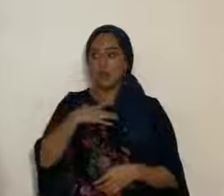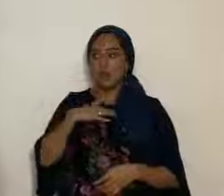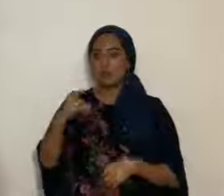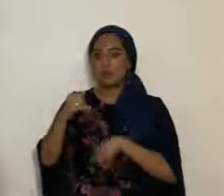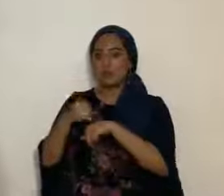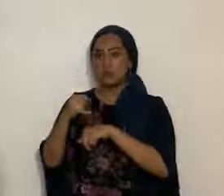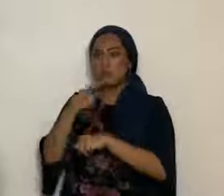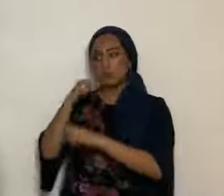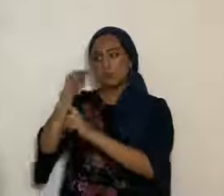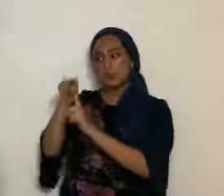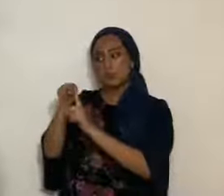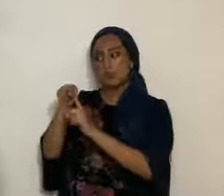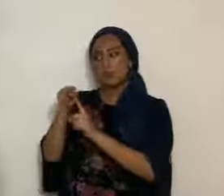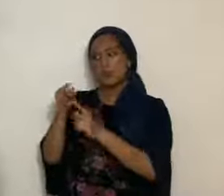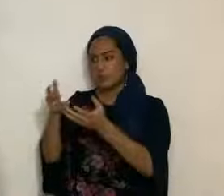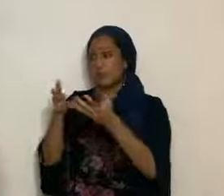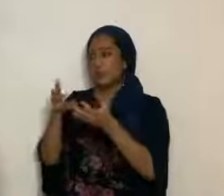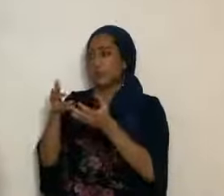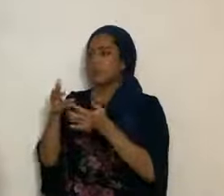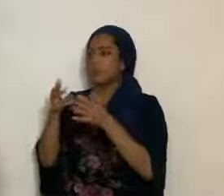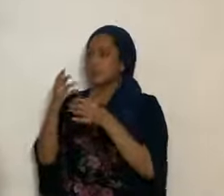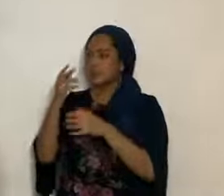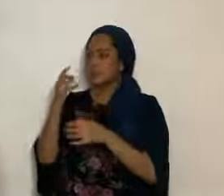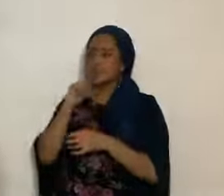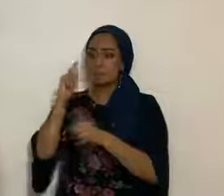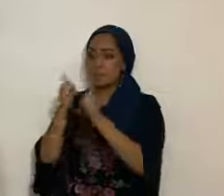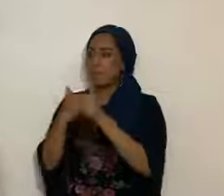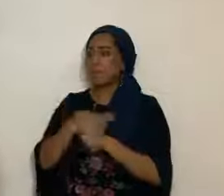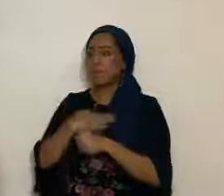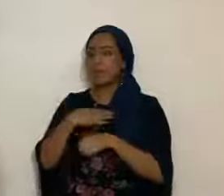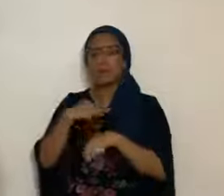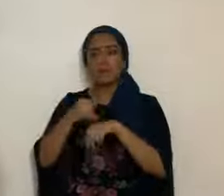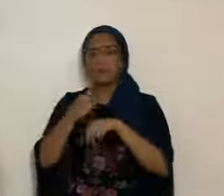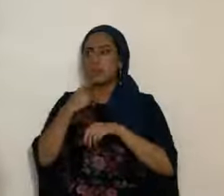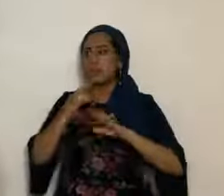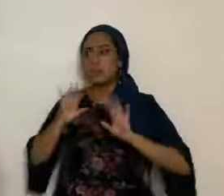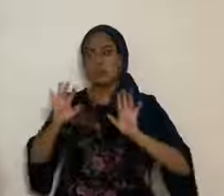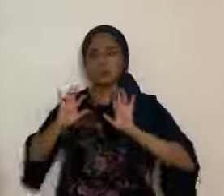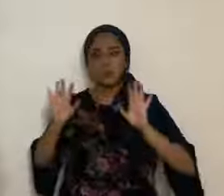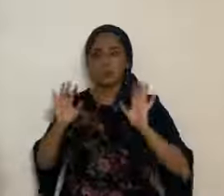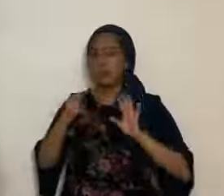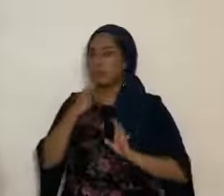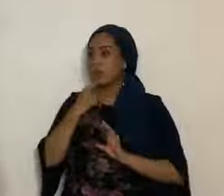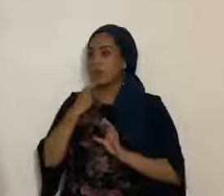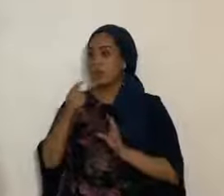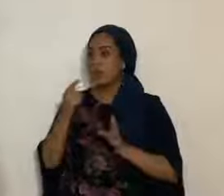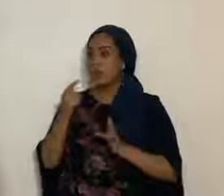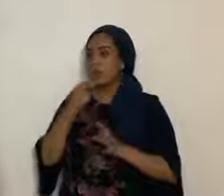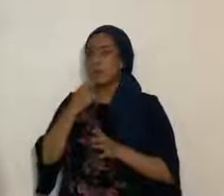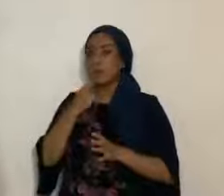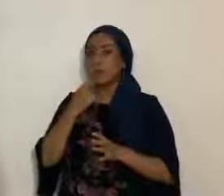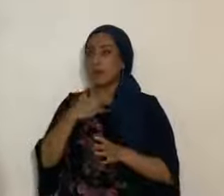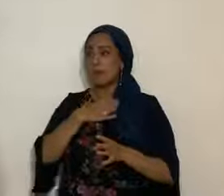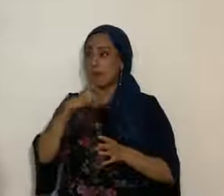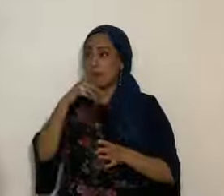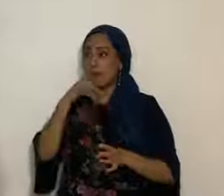dijo: duerme conmigo. Y él no quiso. Y dijo a la mujer de su amo: he aquí que mi señor